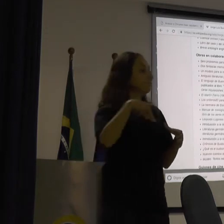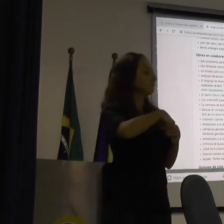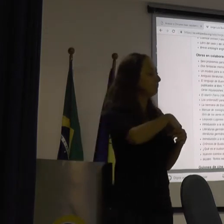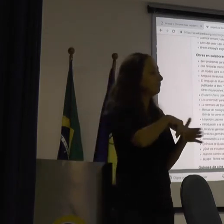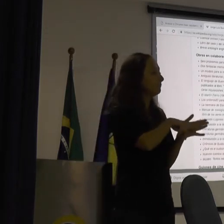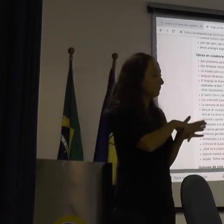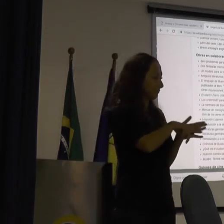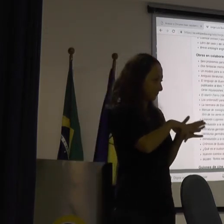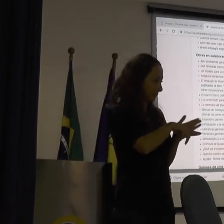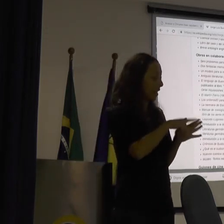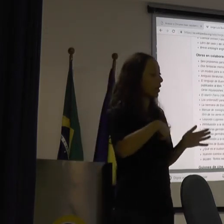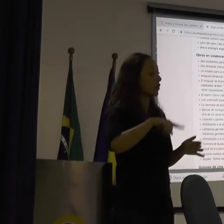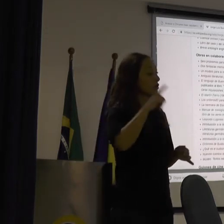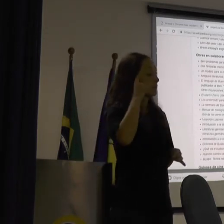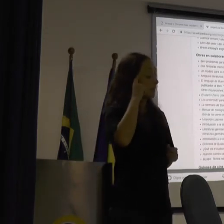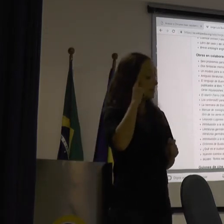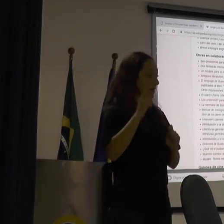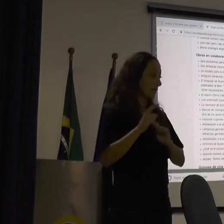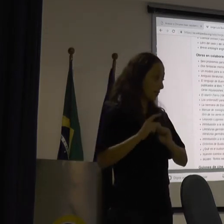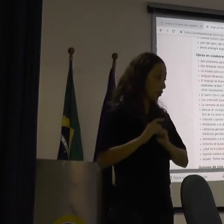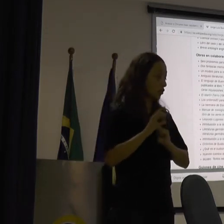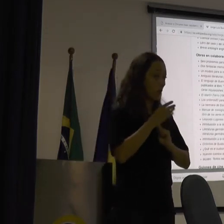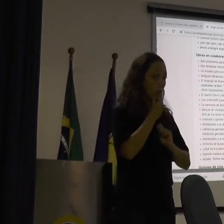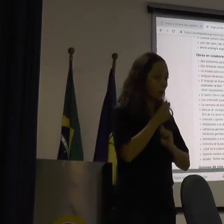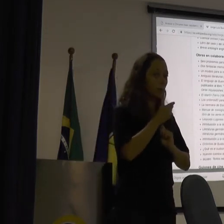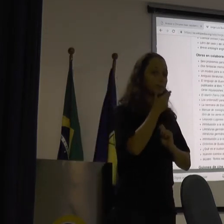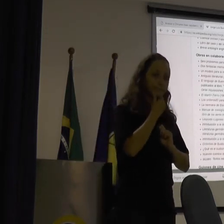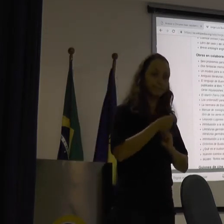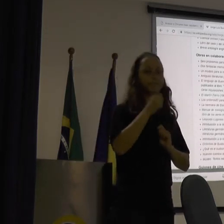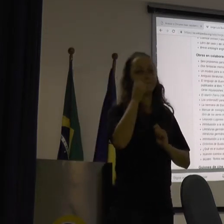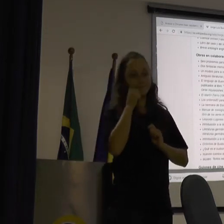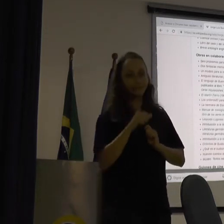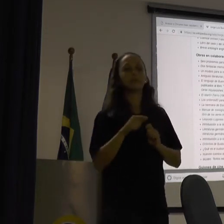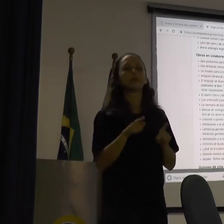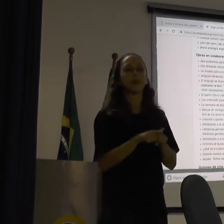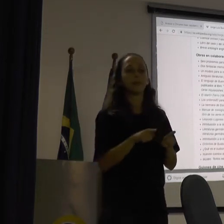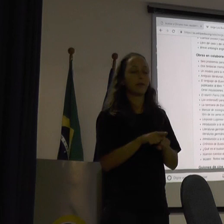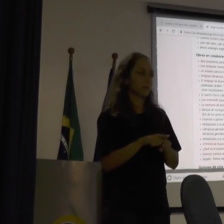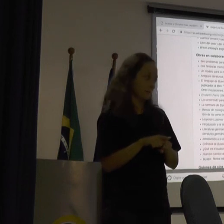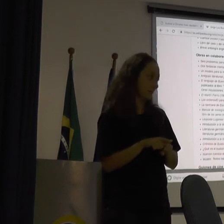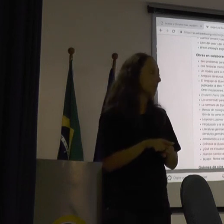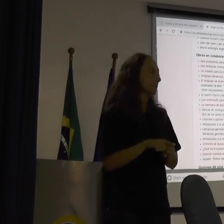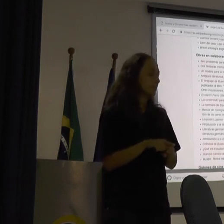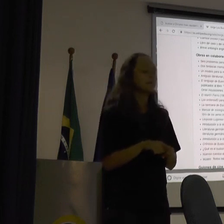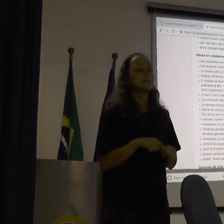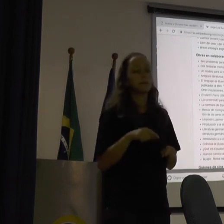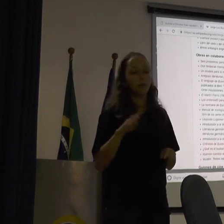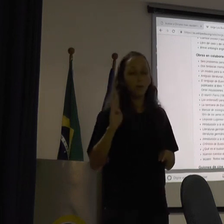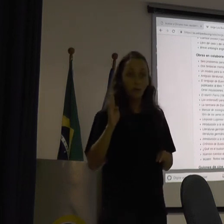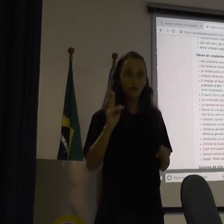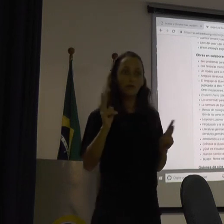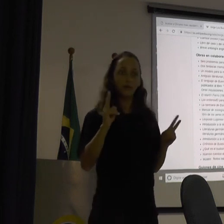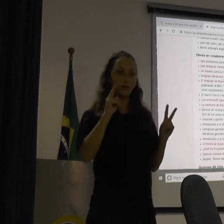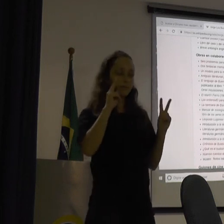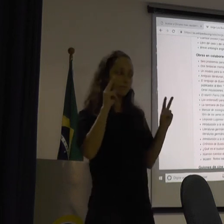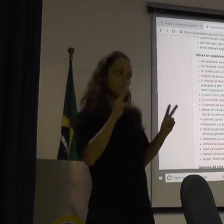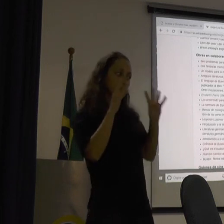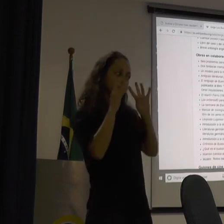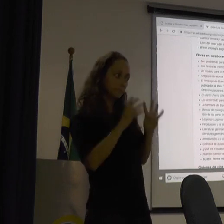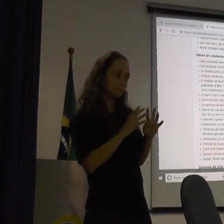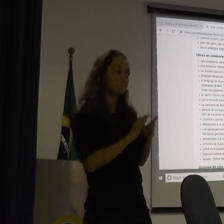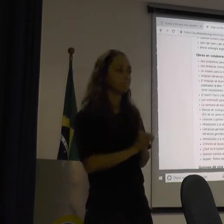Ou antropólogo, né? O Borges sempre estava atento a esse especialista. Então o texto traduzido para